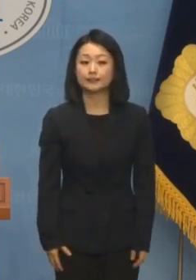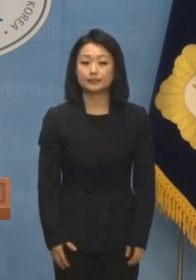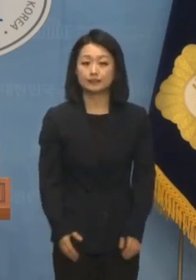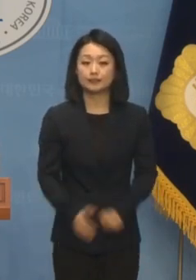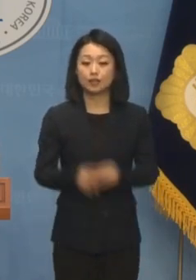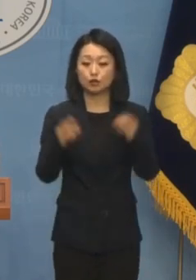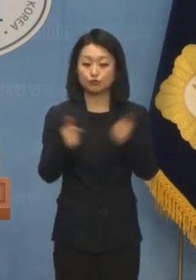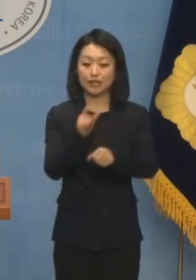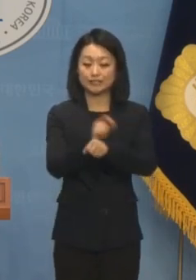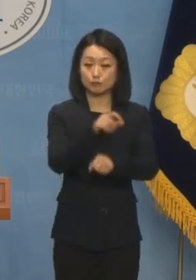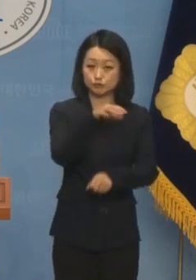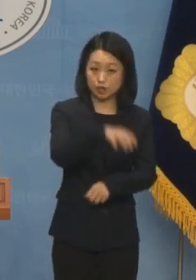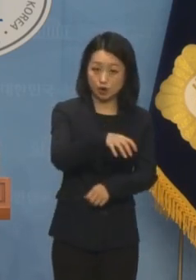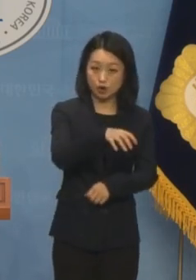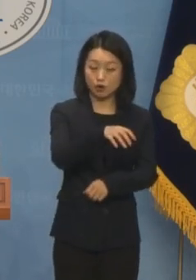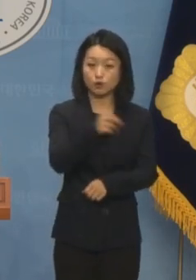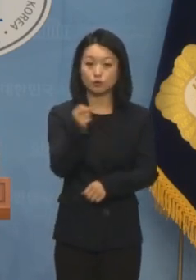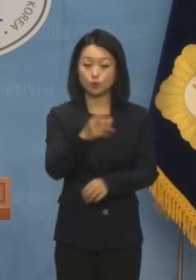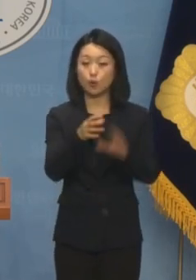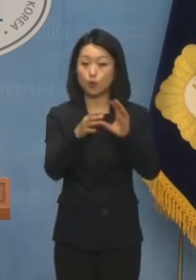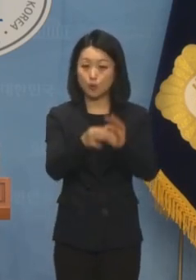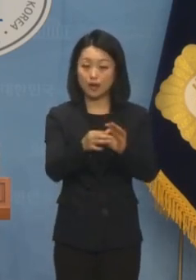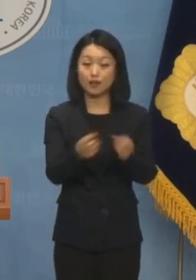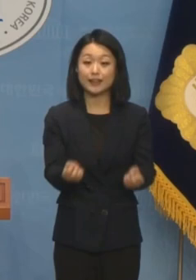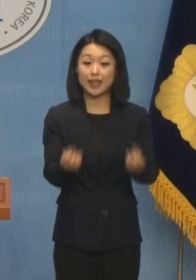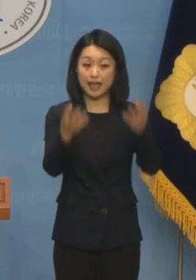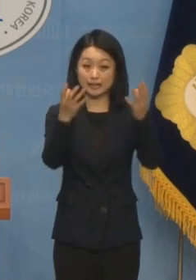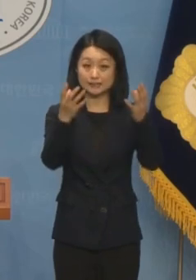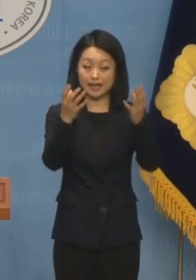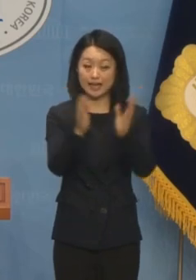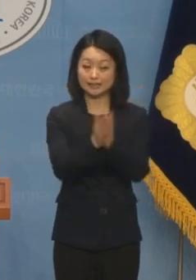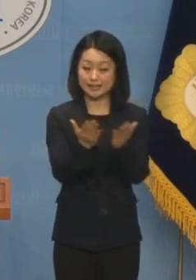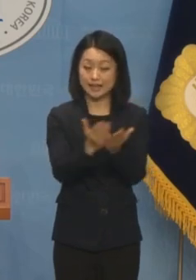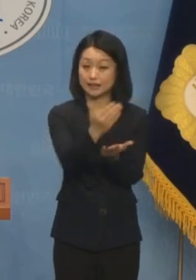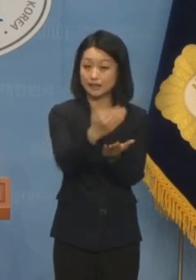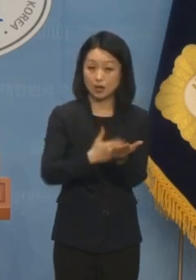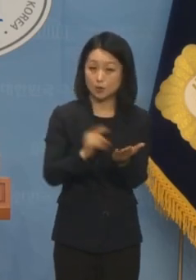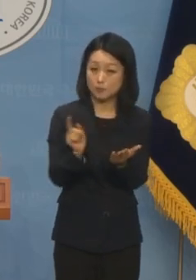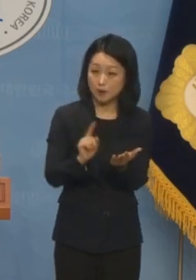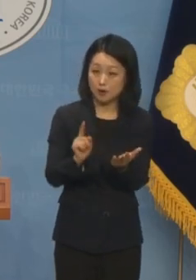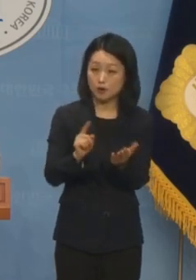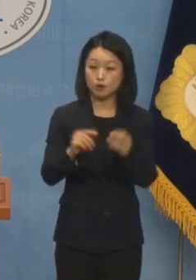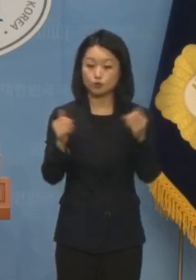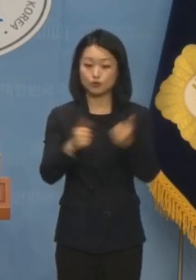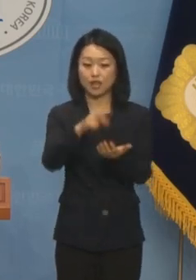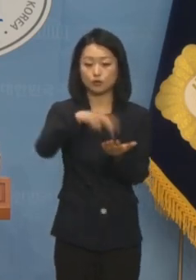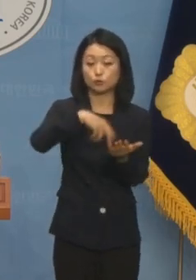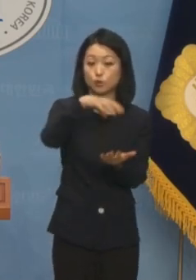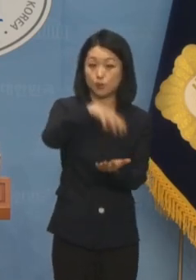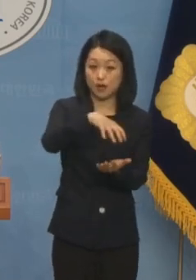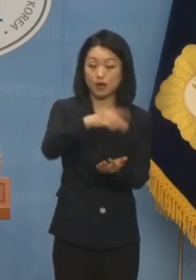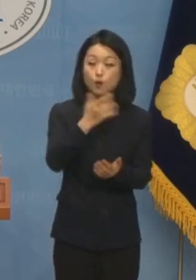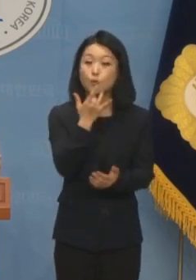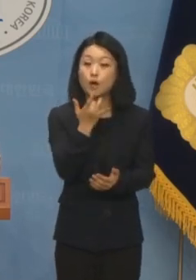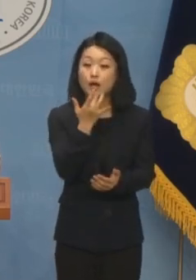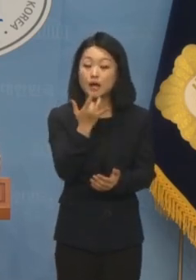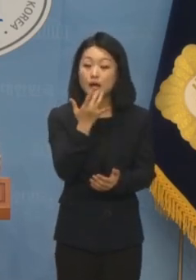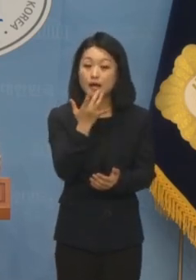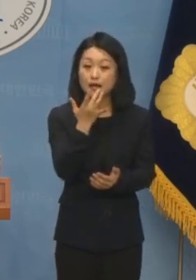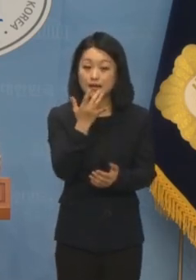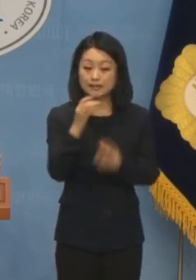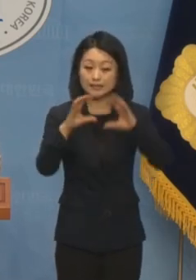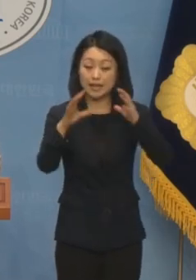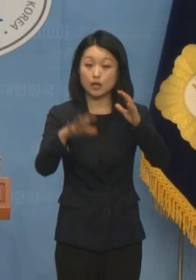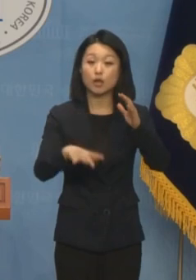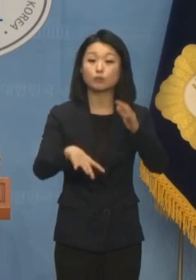주 국회 사무처와 소속기관의 주요 행사 및 발간물입니다. 국회 도서관은 화요일 세계